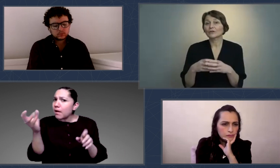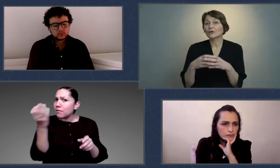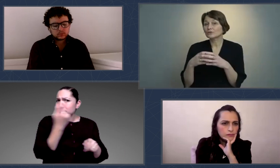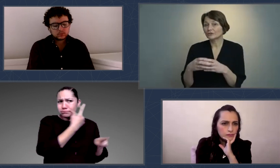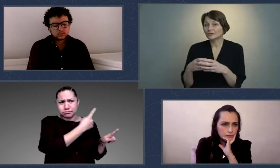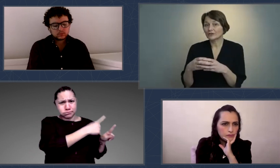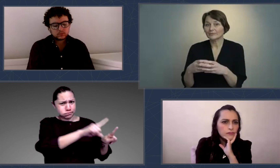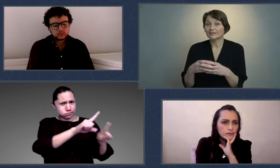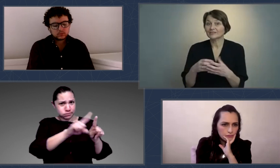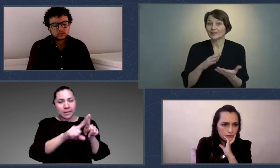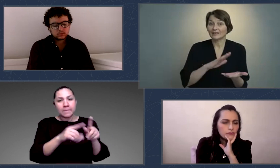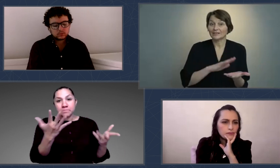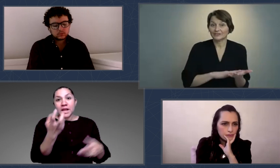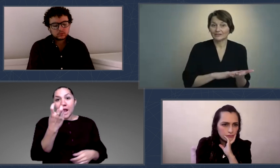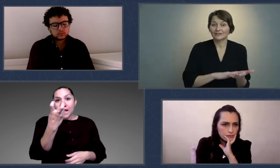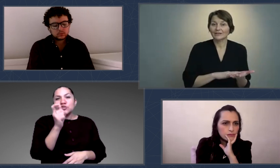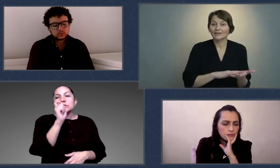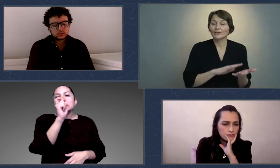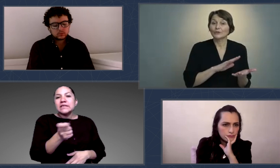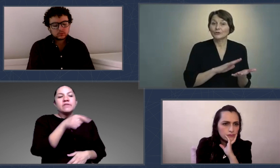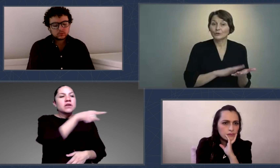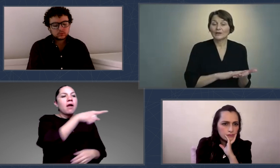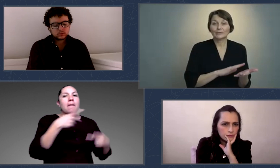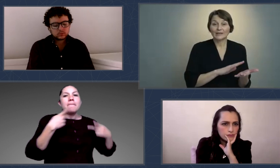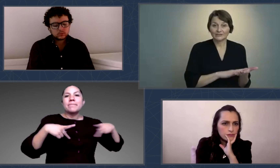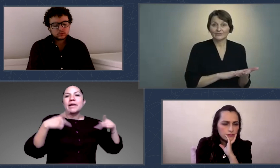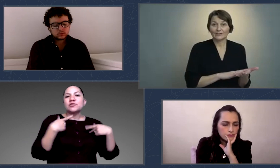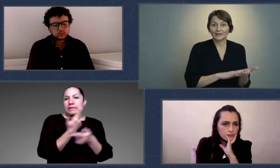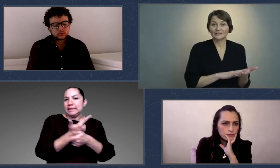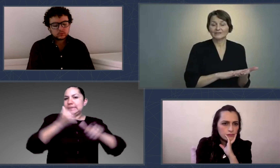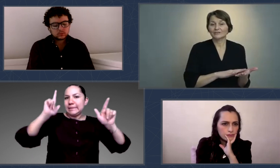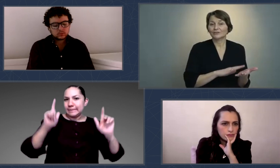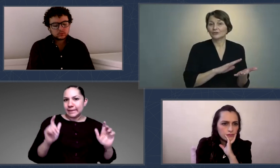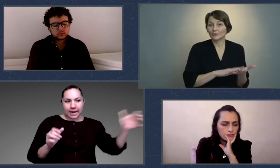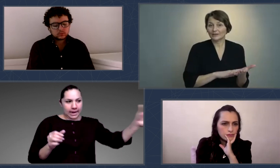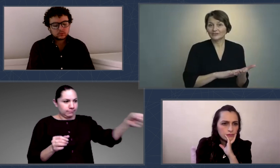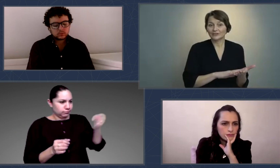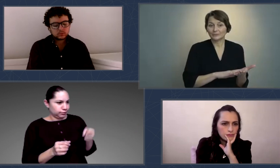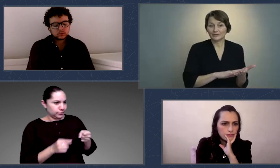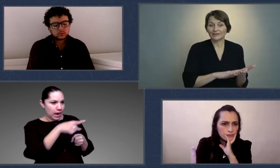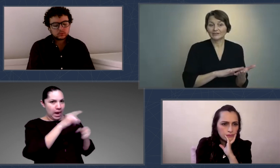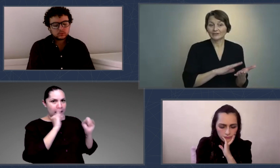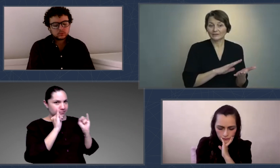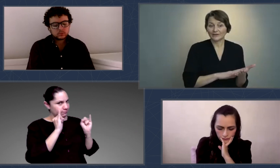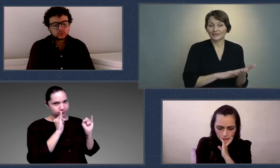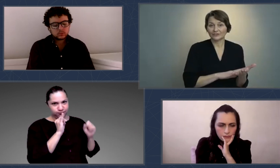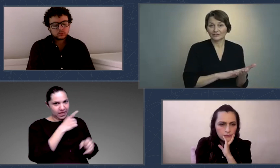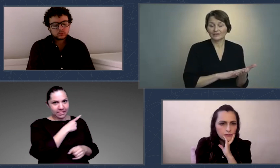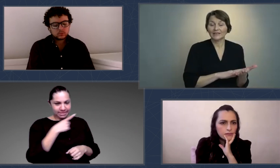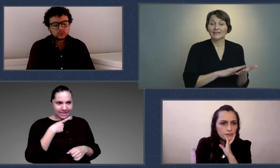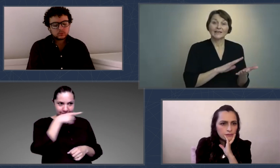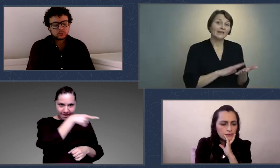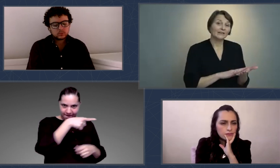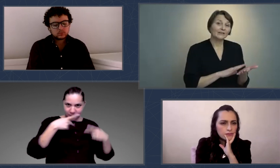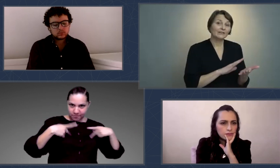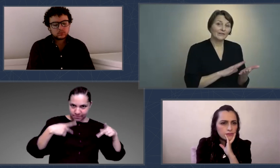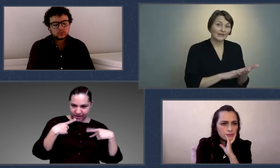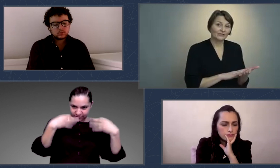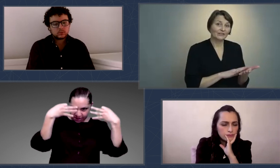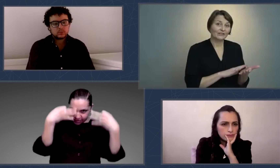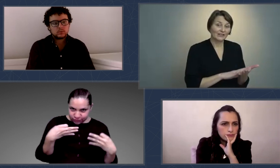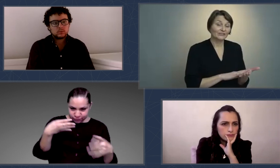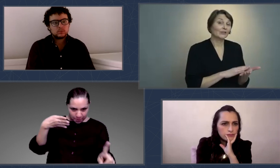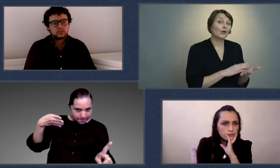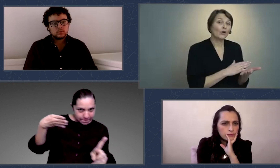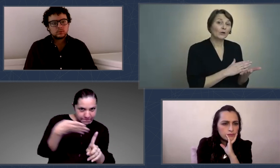las is cosas porque las hace, sino que so está entrenado para this hacer las cosas. community Entonces, la together with comunidad you as a sorda, network could go junto to the con government and ustedes say, como listen,